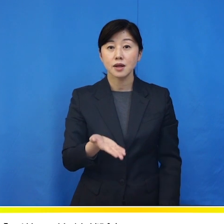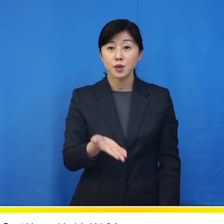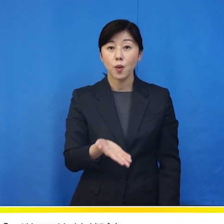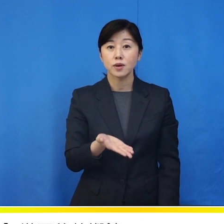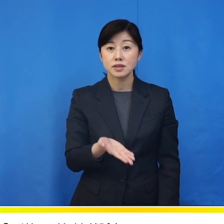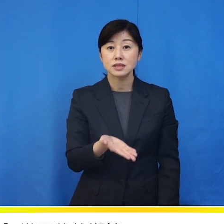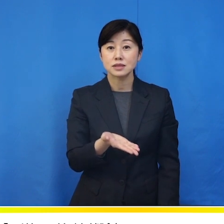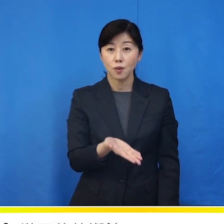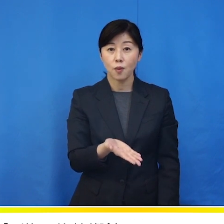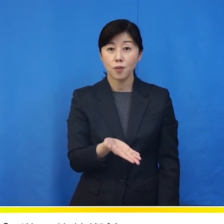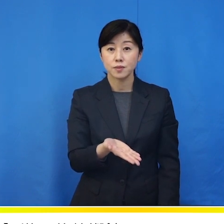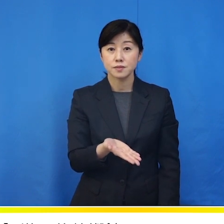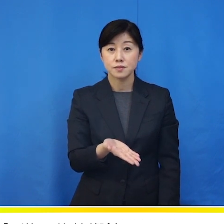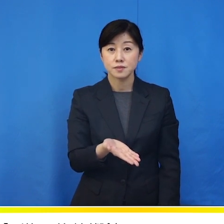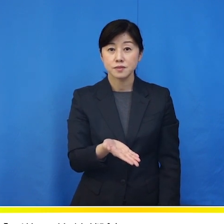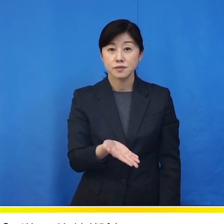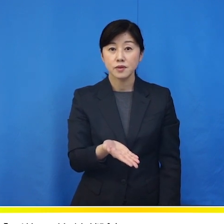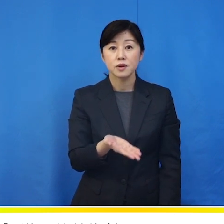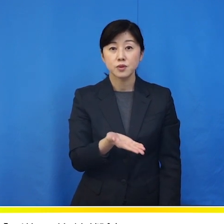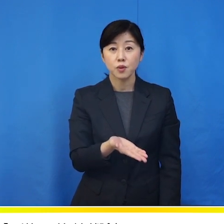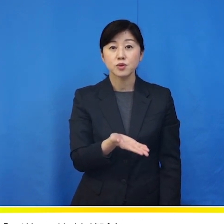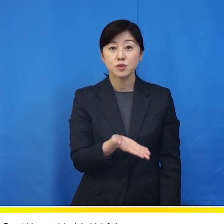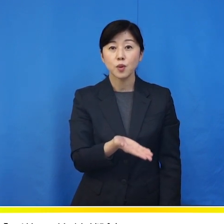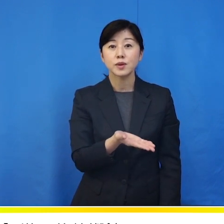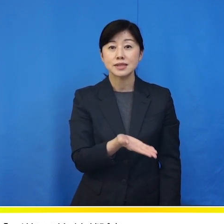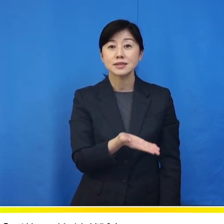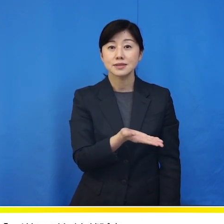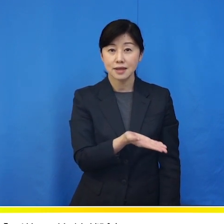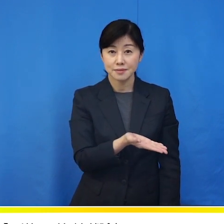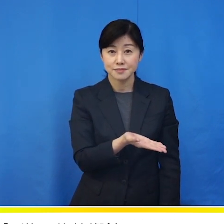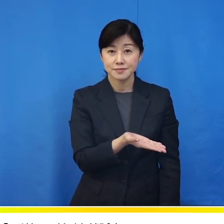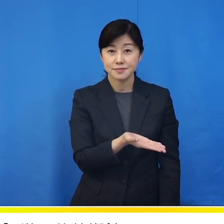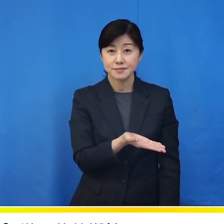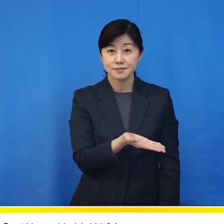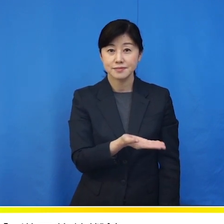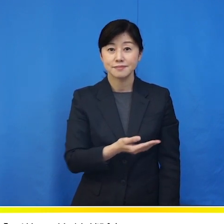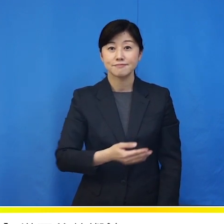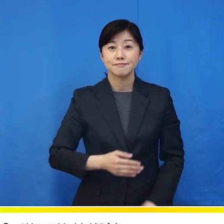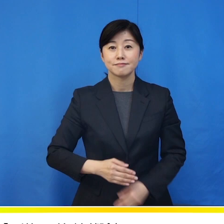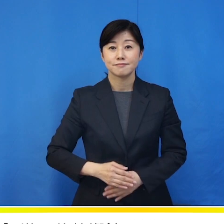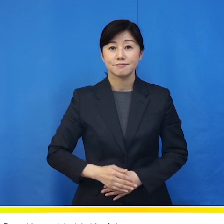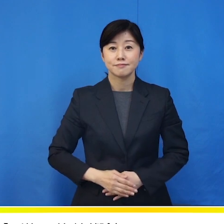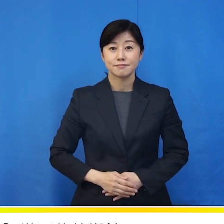34156413晩までどうぞ